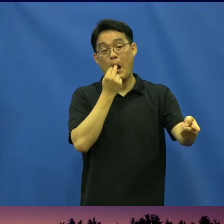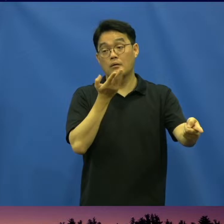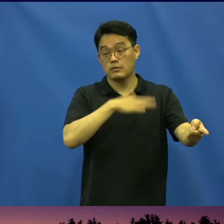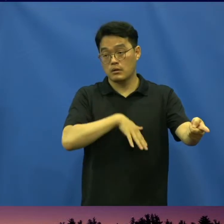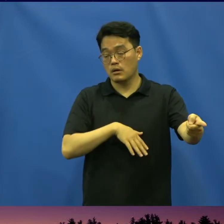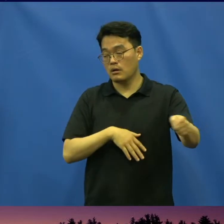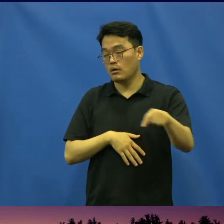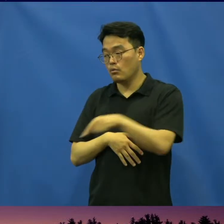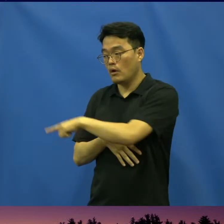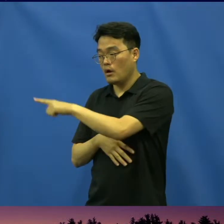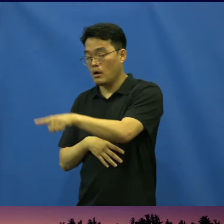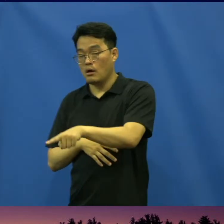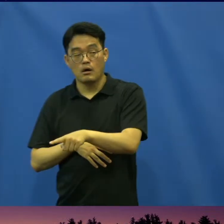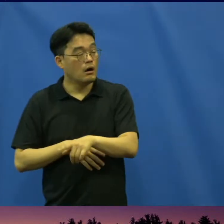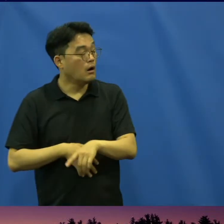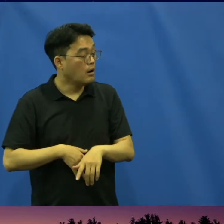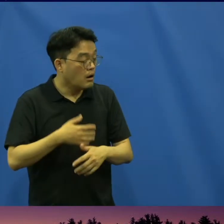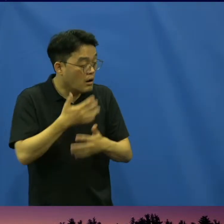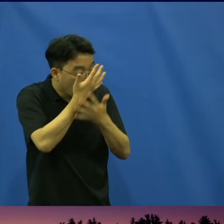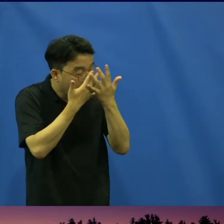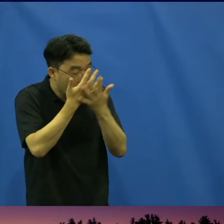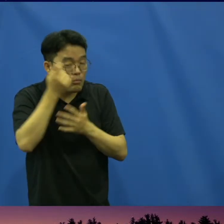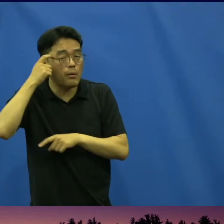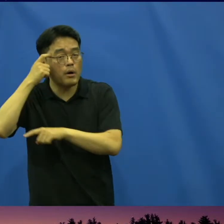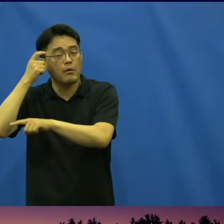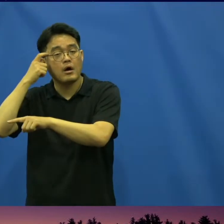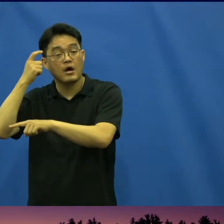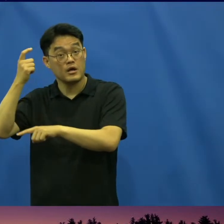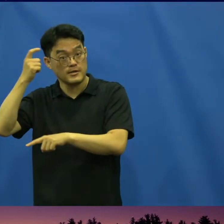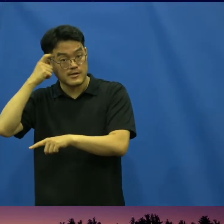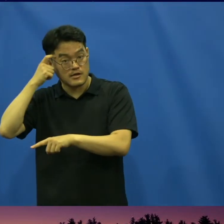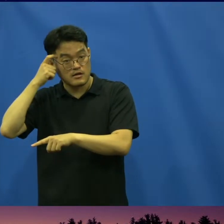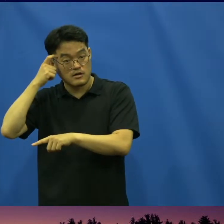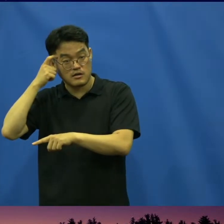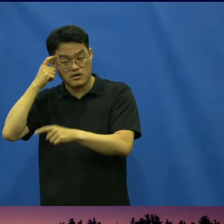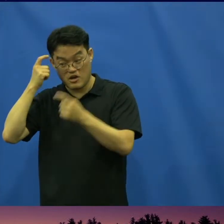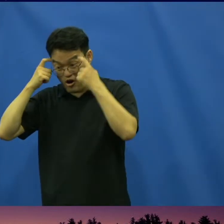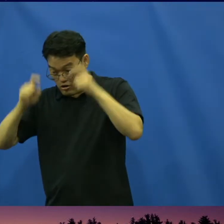투자하면 이만큼 주다. 그거 사기지. 그죠?